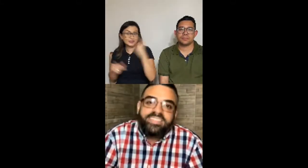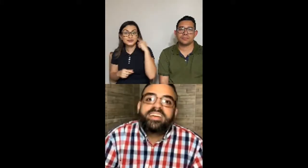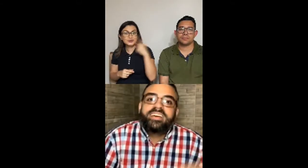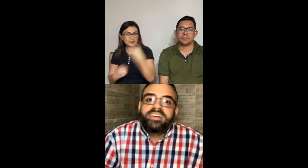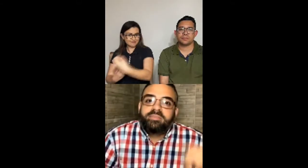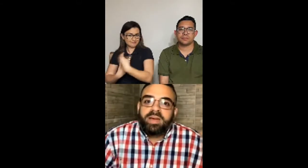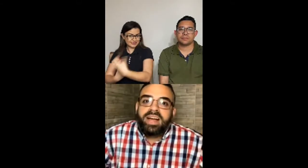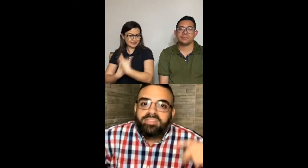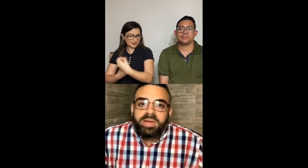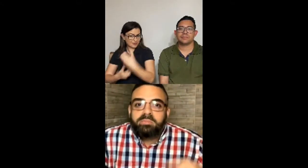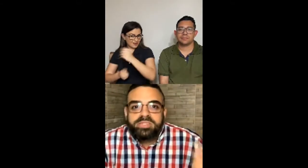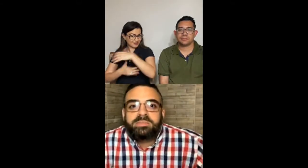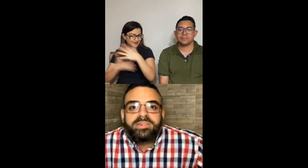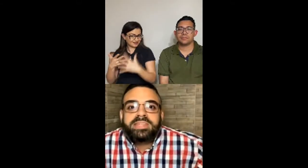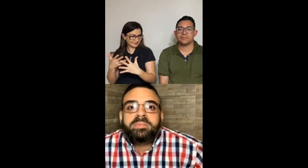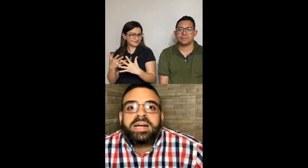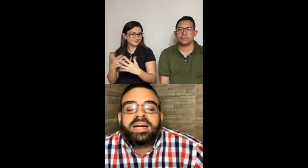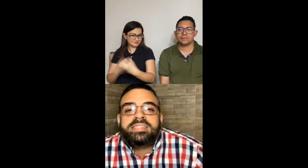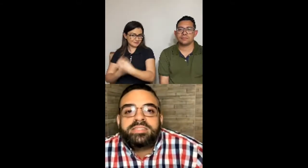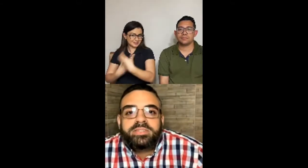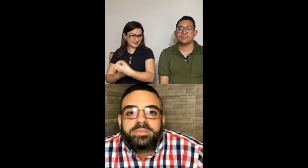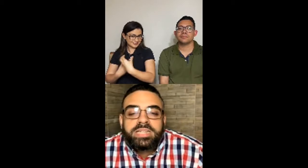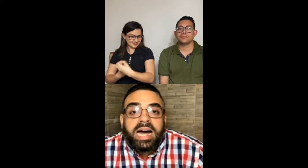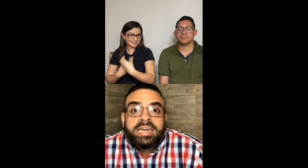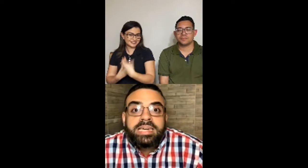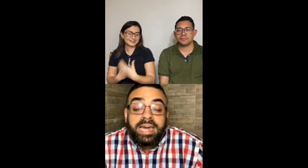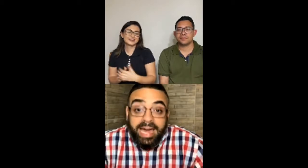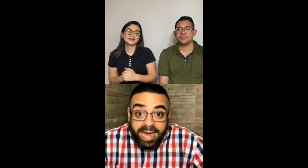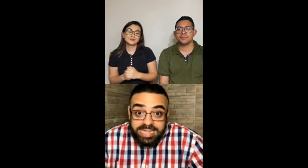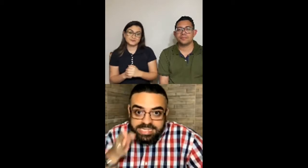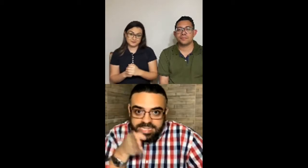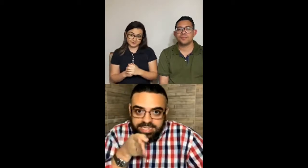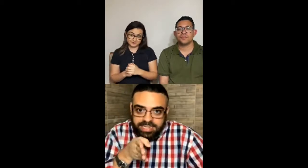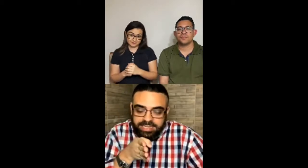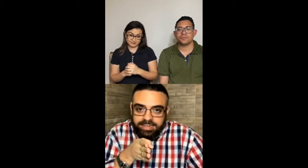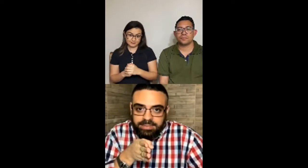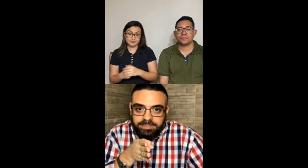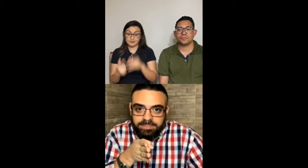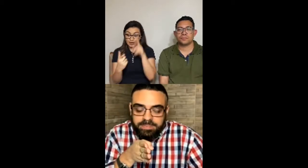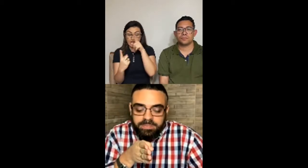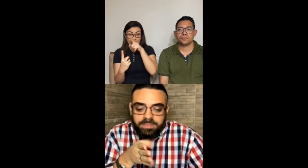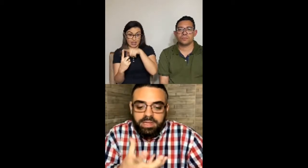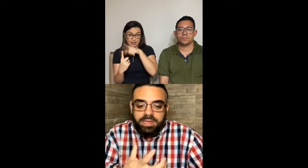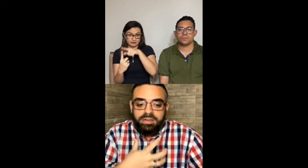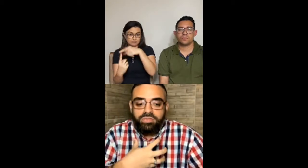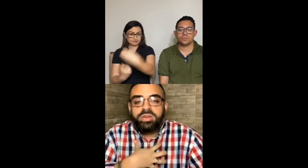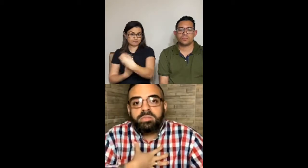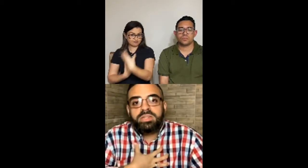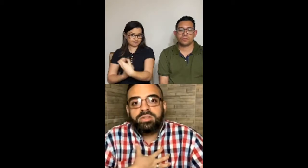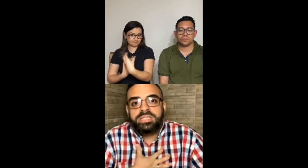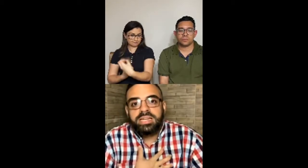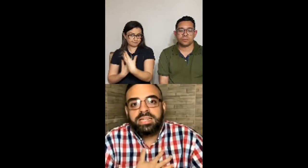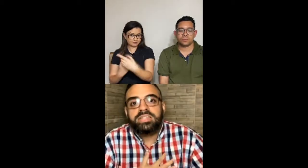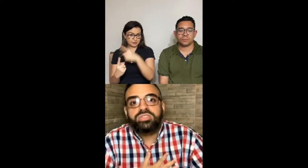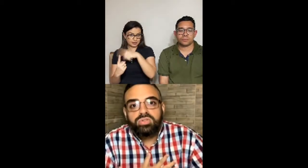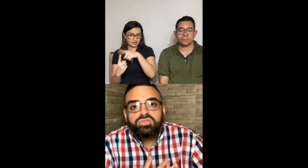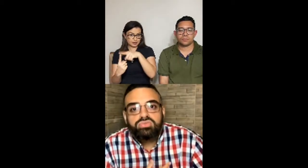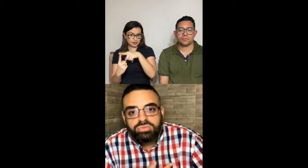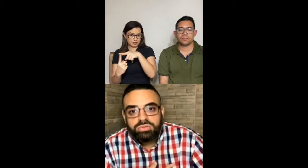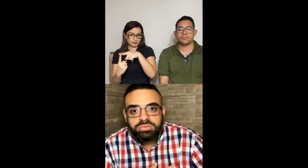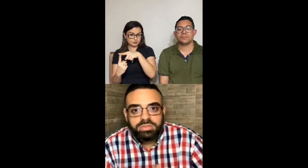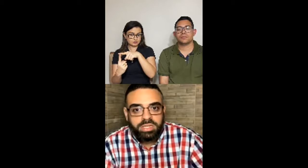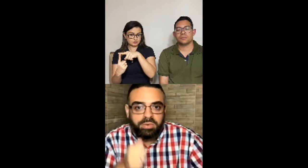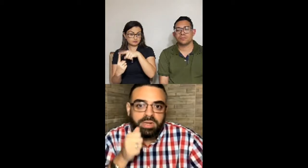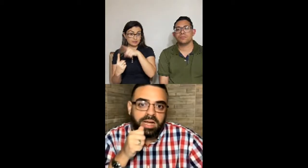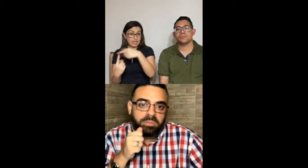vendedor de salgadinho de bicicleta. O cara lá pegava o mesmo busão para voltar para casa, todo mundo. Aí,